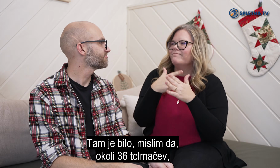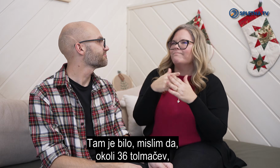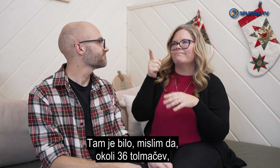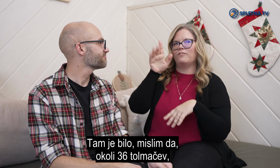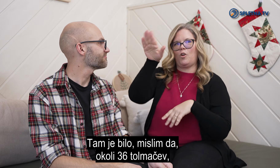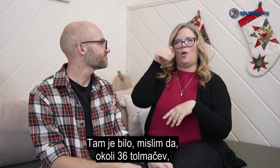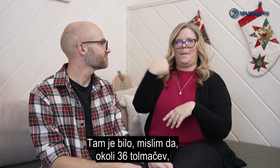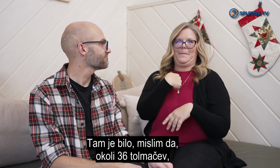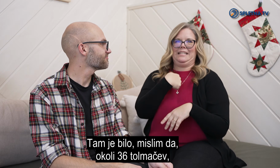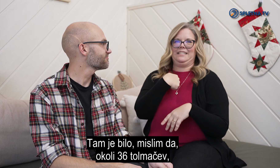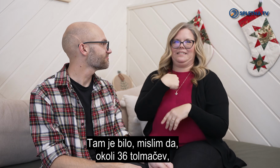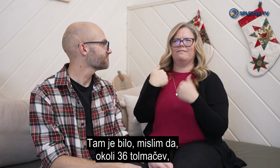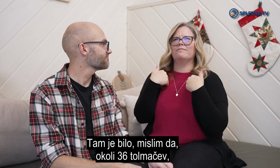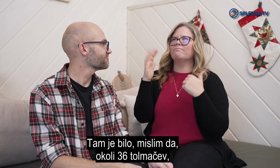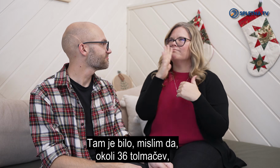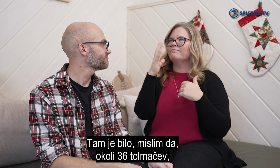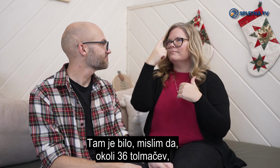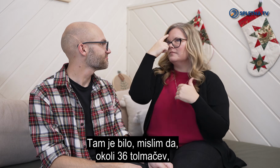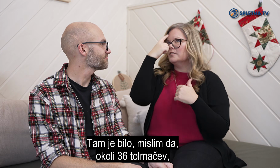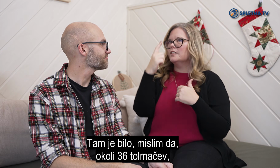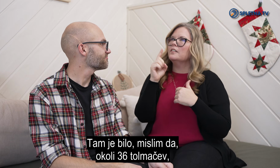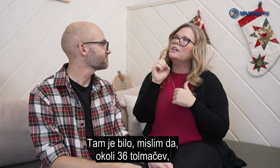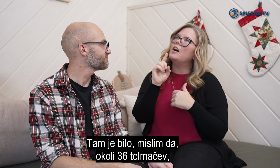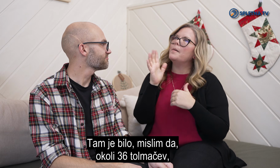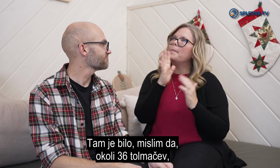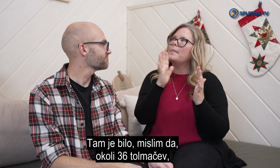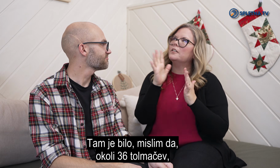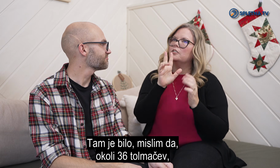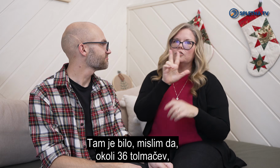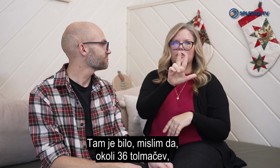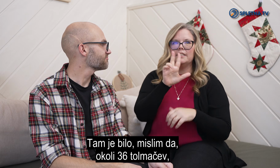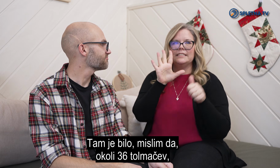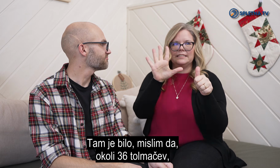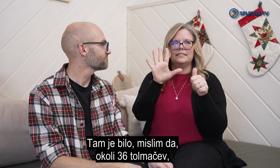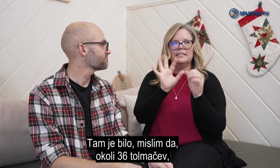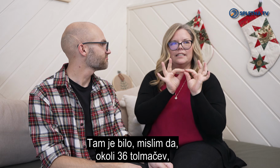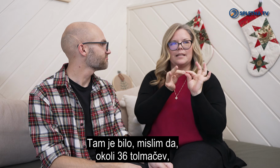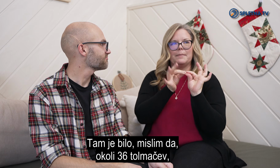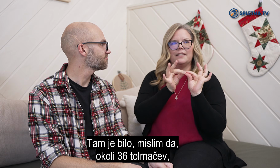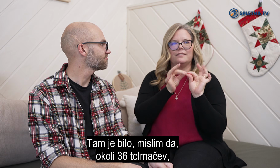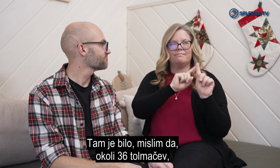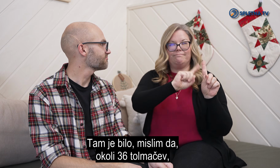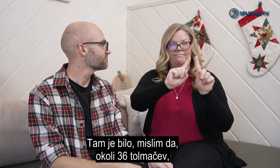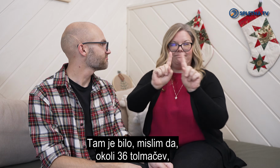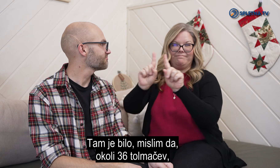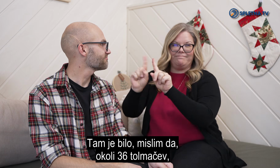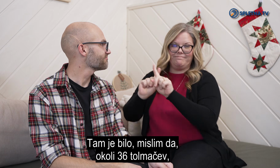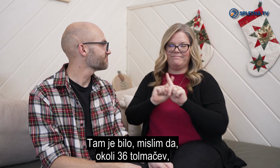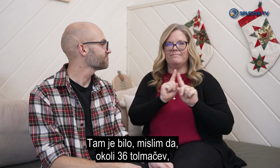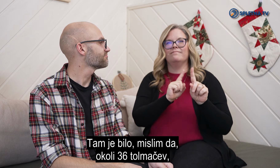Tam je bilo, mislim da, okoli 36 tolmačev, vendar so izbrali mene, da tolmačim Gašperju, in tako sva se spoznala.